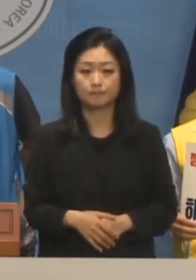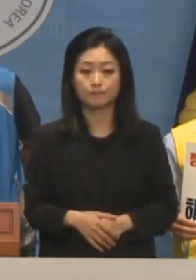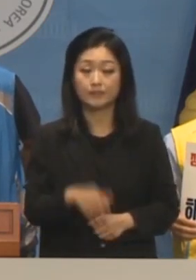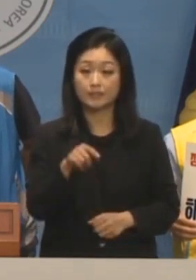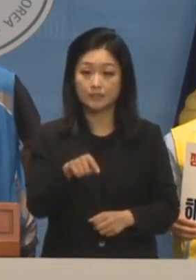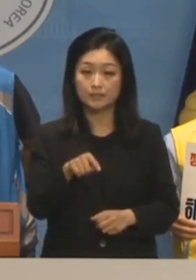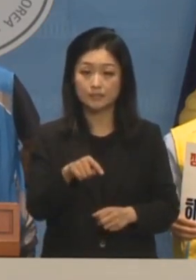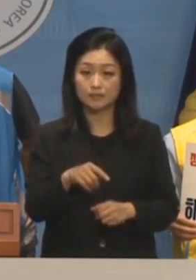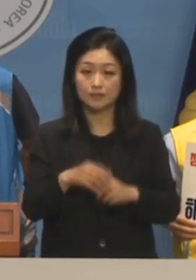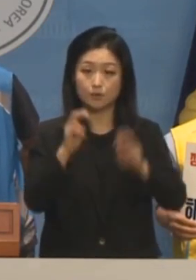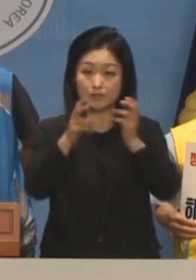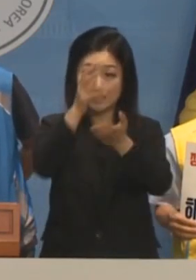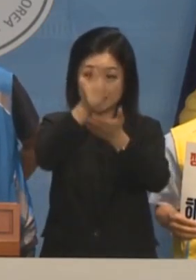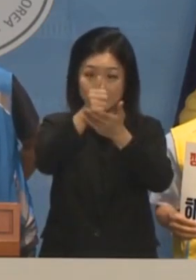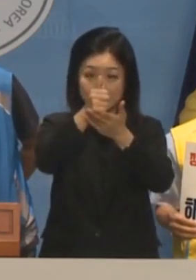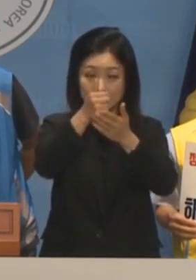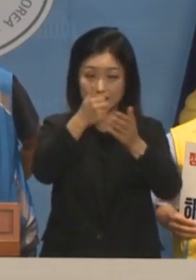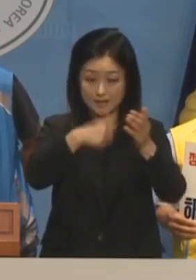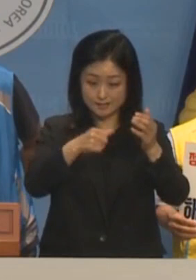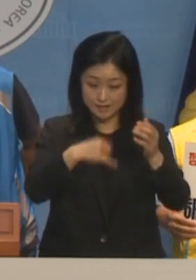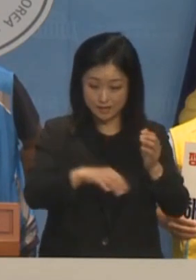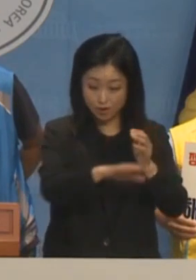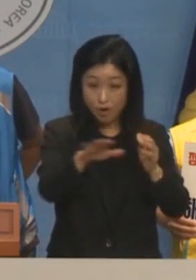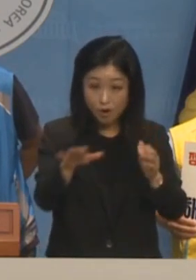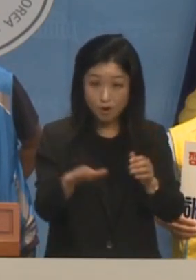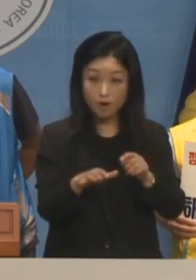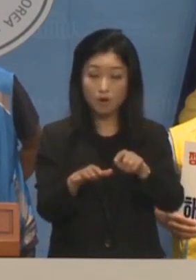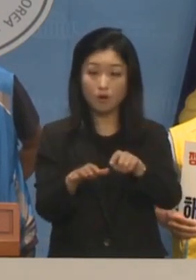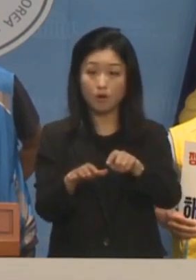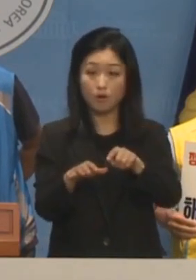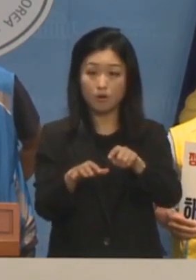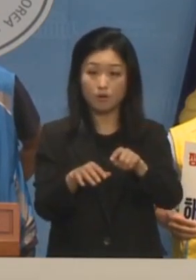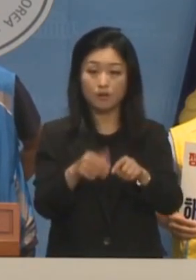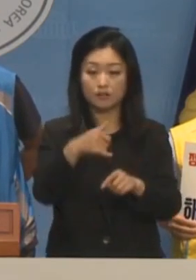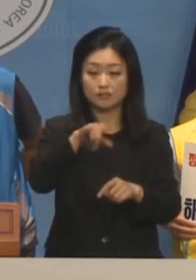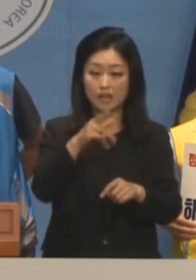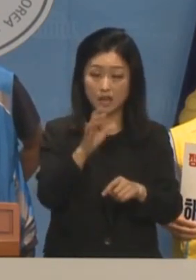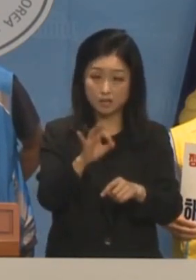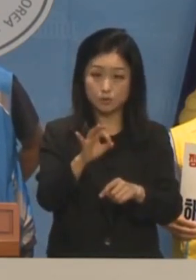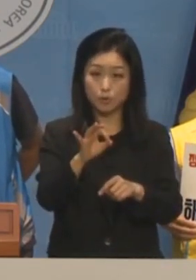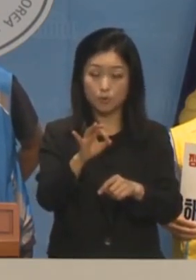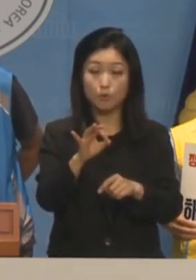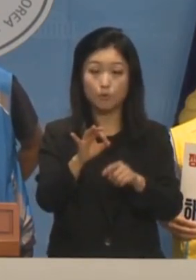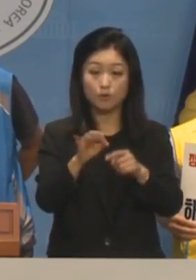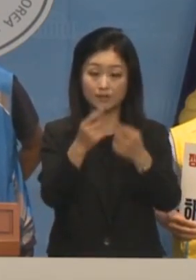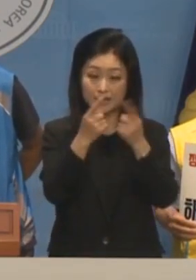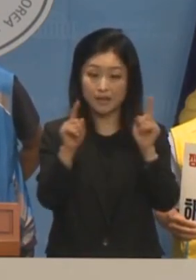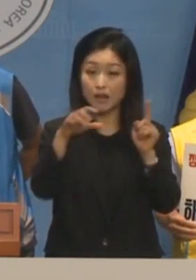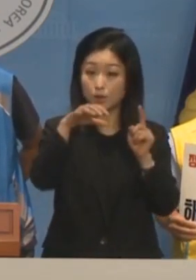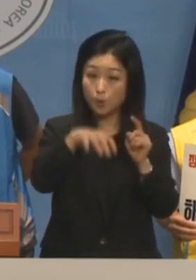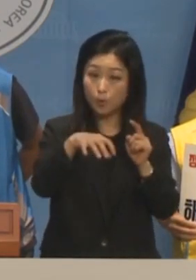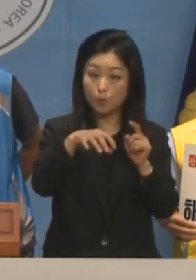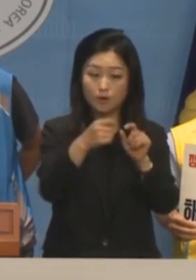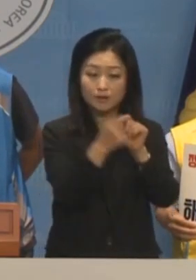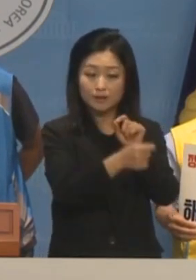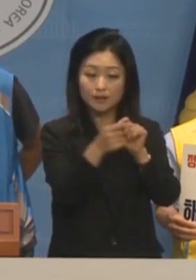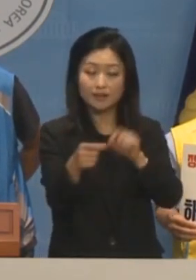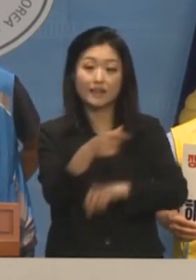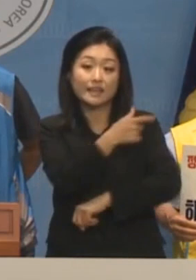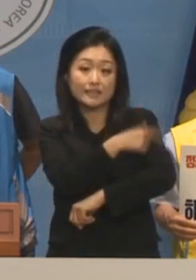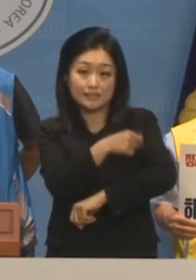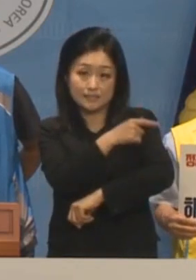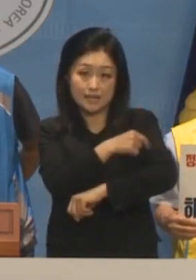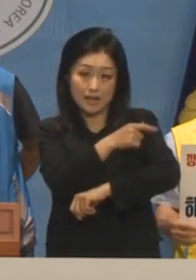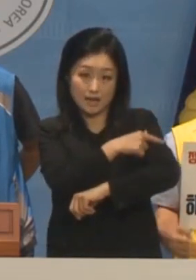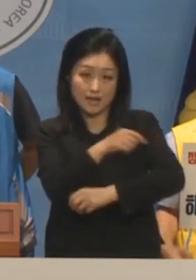그 설립자의 자녀들은 여전히 세종호텔 그리고 세종대학교의 수익사업체들에서 여러 곳에 사내이사로